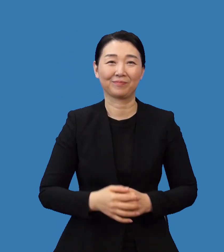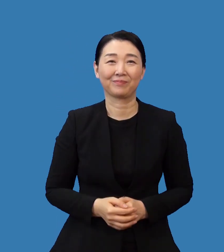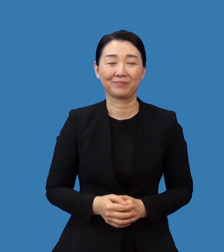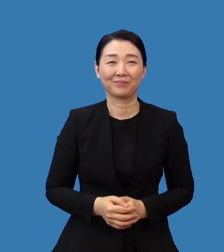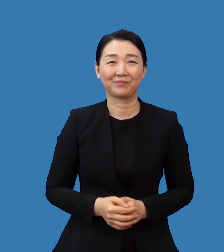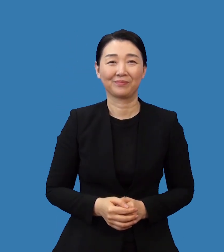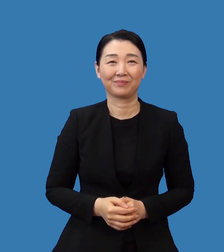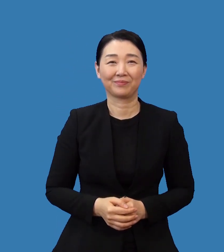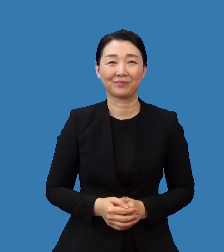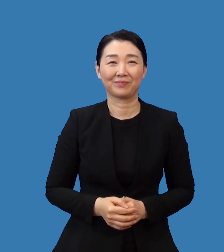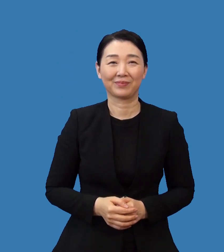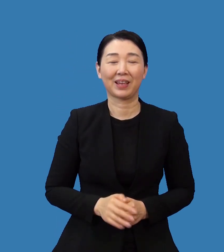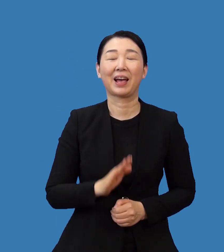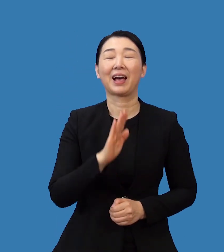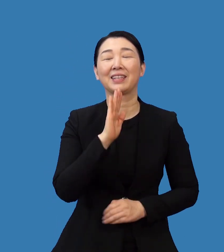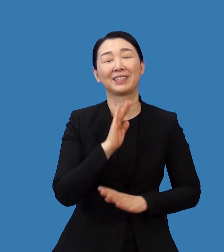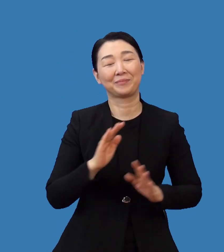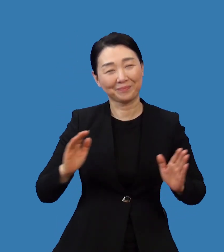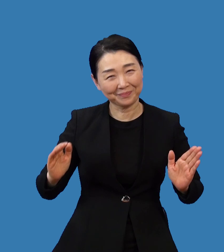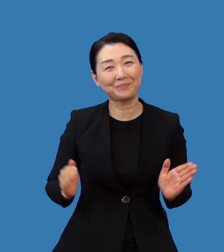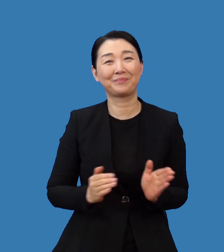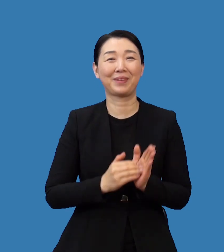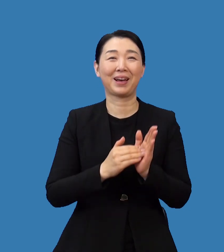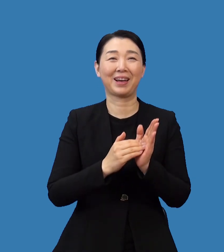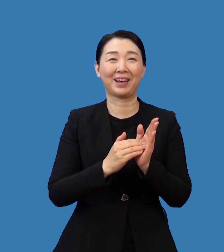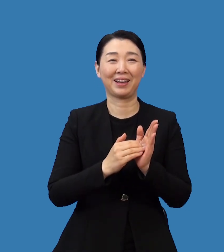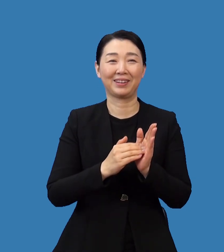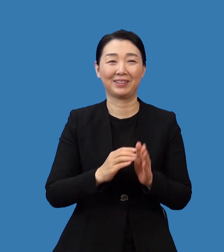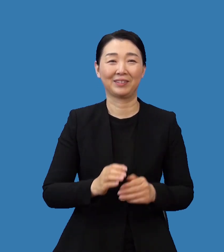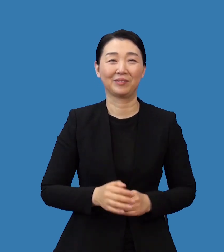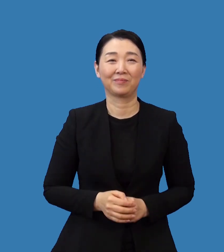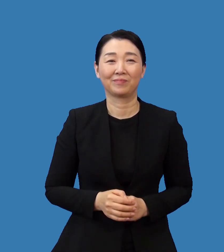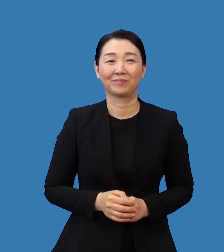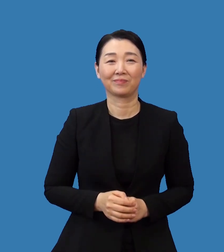그리고 이제 정말 끝났다. 이제 정말 끝났다.